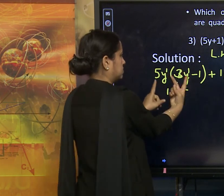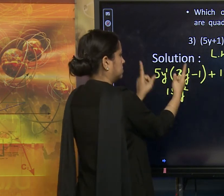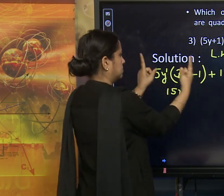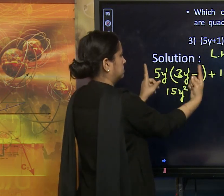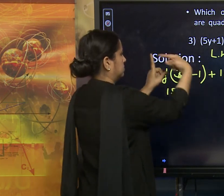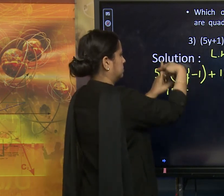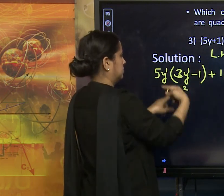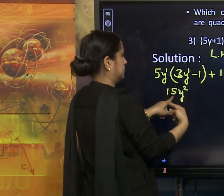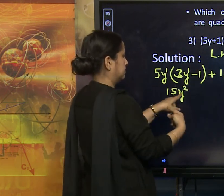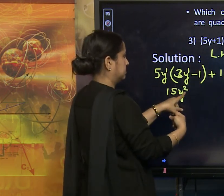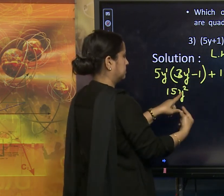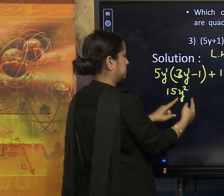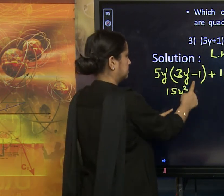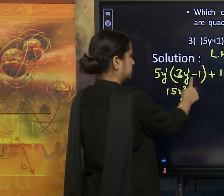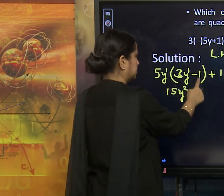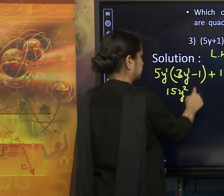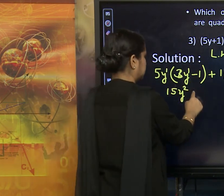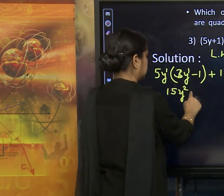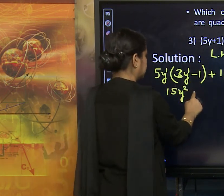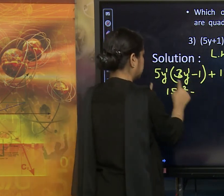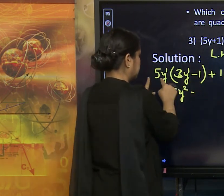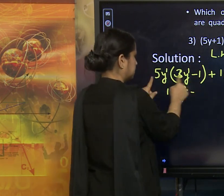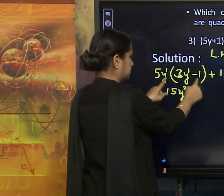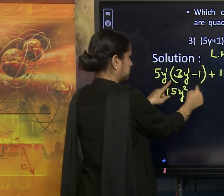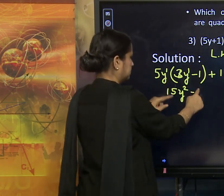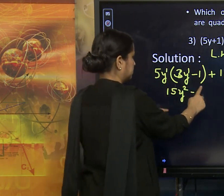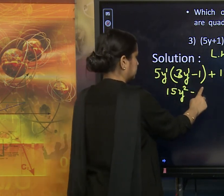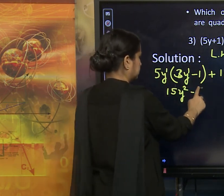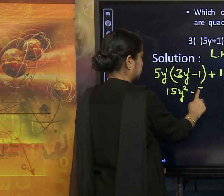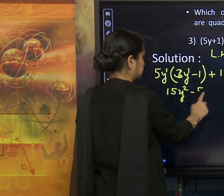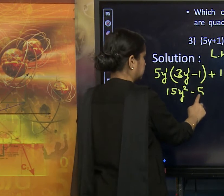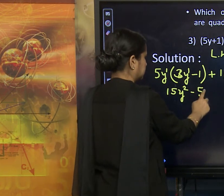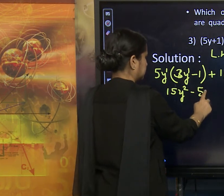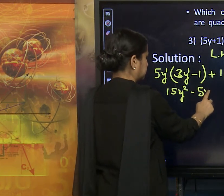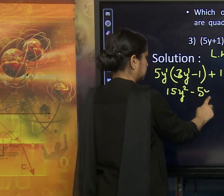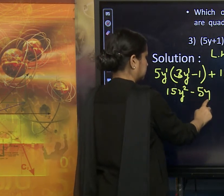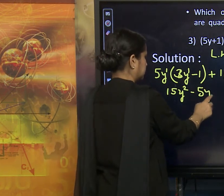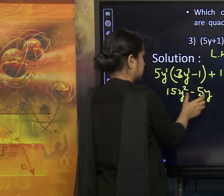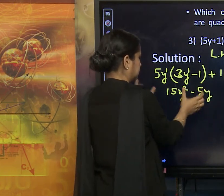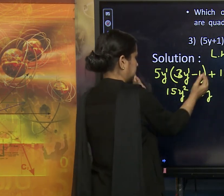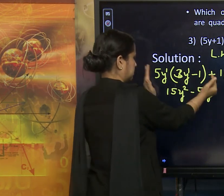जब इस तरह से गुणा होता है तो वेरिएबल्स की जो पावर है अर्थात घात वो जुड़ जाती हैं, तो 1 और 1 2 हो